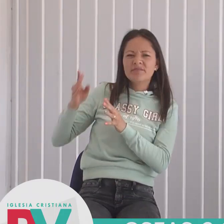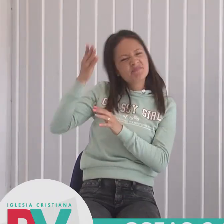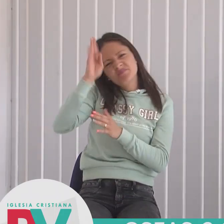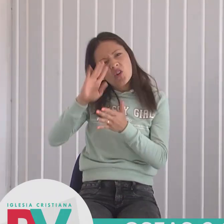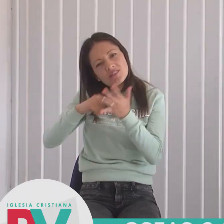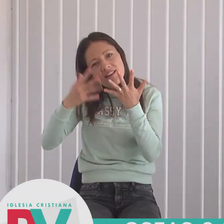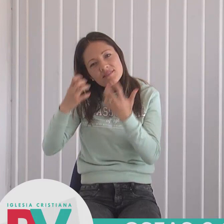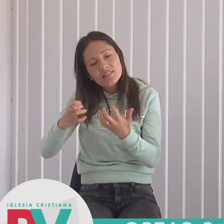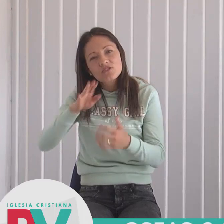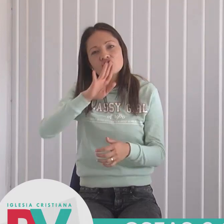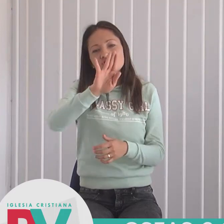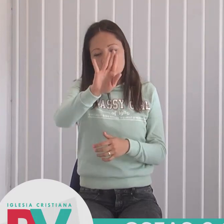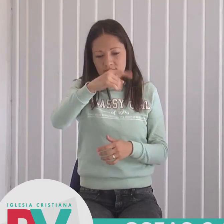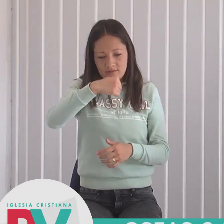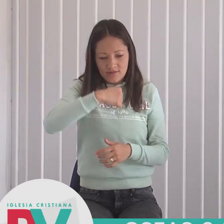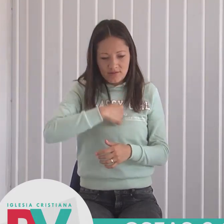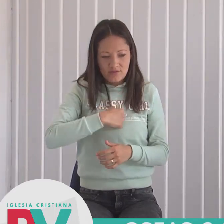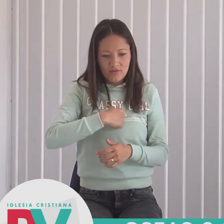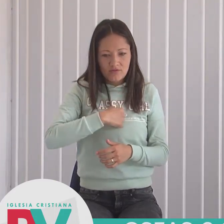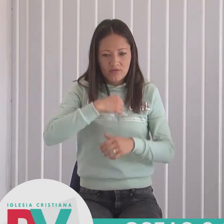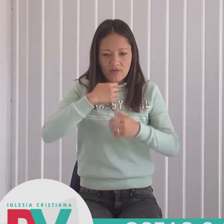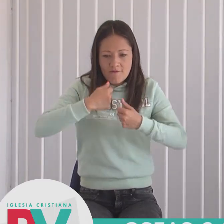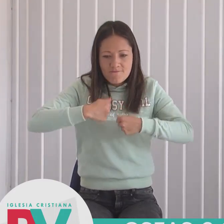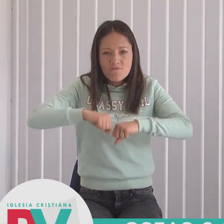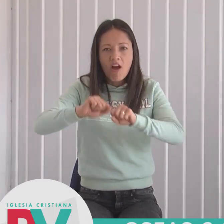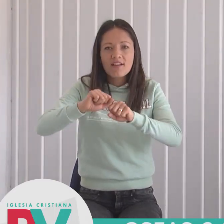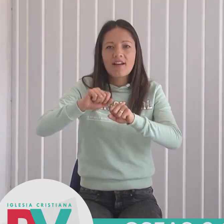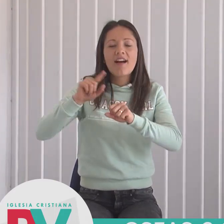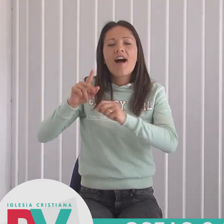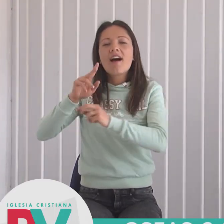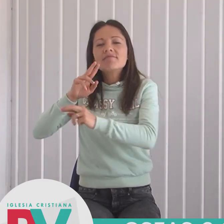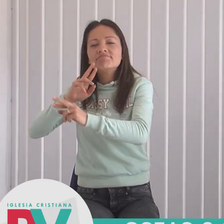quiere que usted y yo mantengamos con Él? Esa relación íntima.